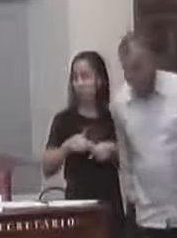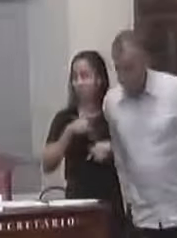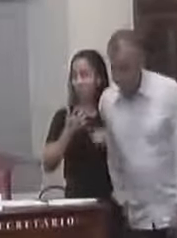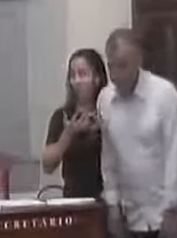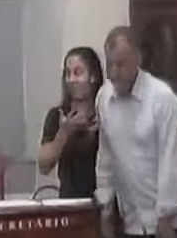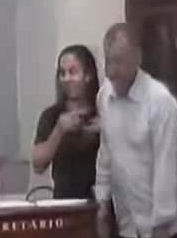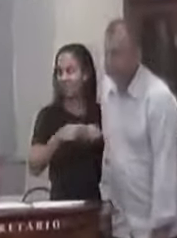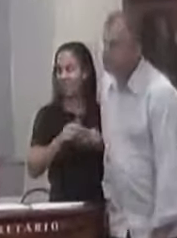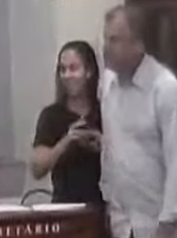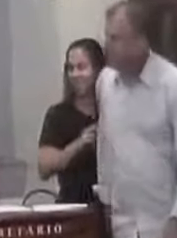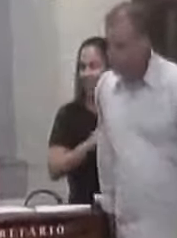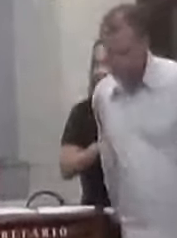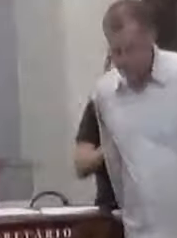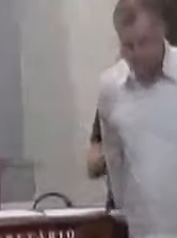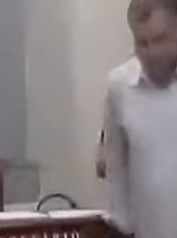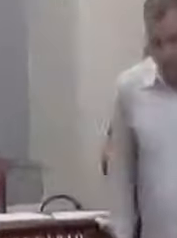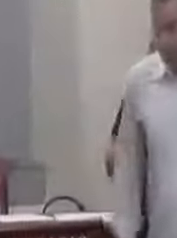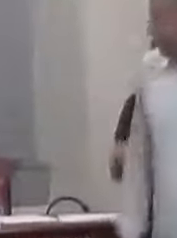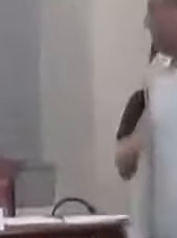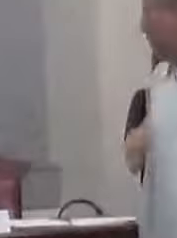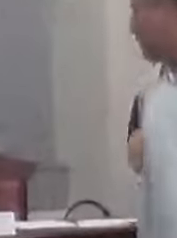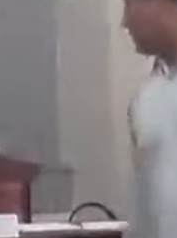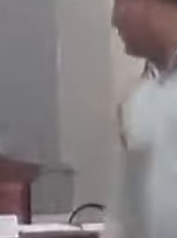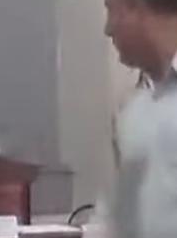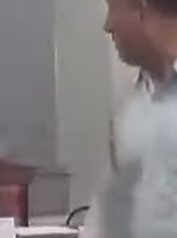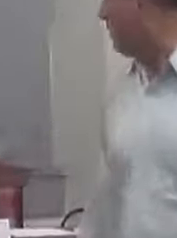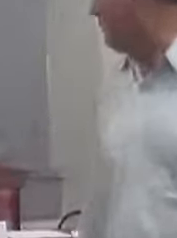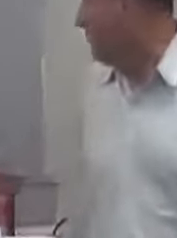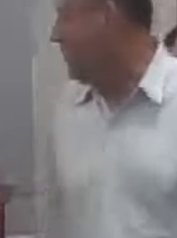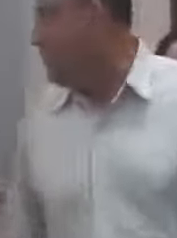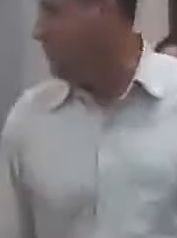pela Maria Simone Que é a chefe De gabinete Lá do deputado Luiz Antônio